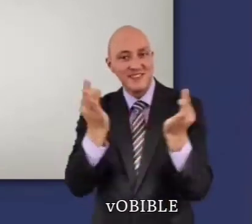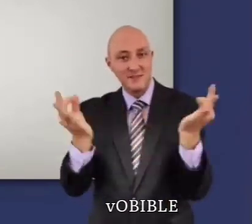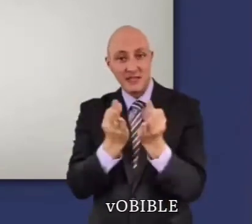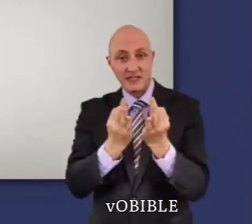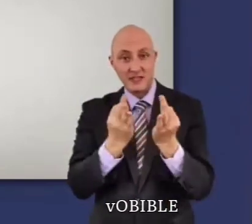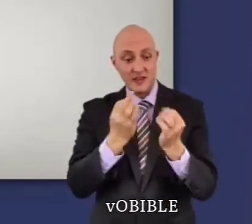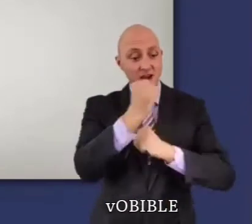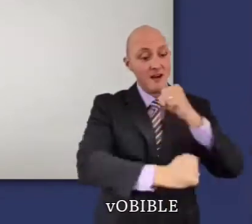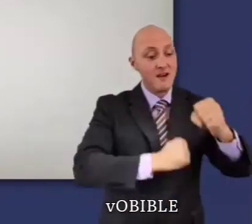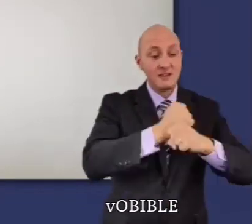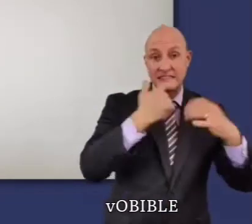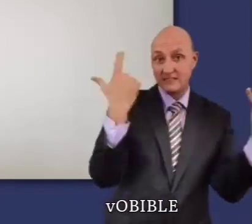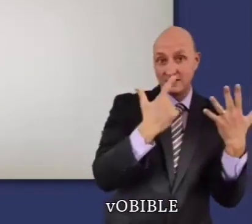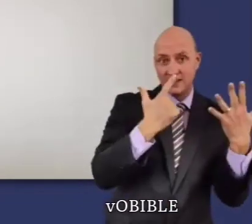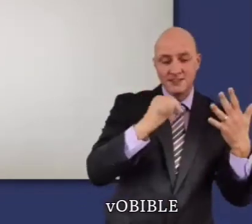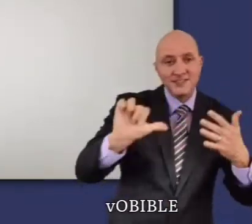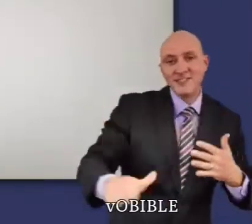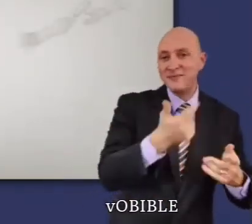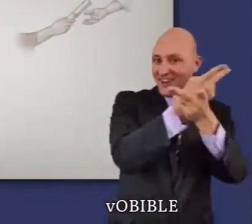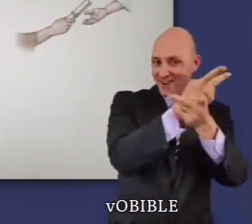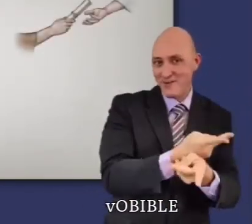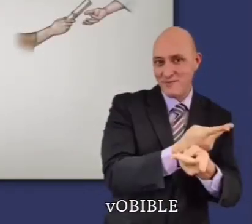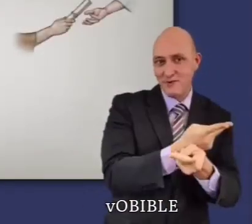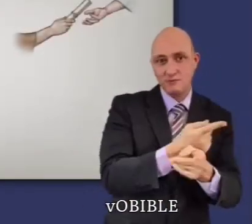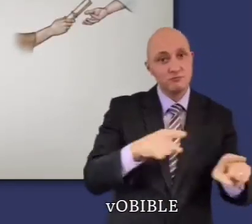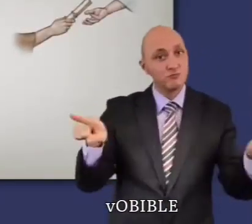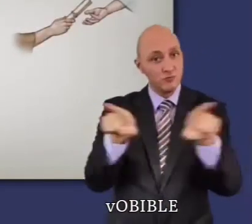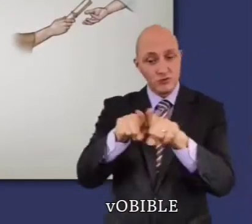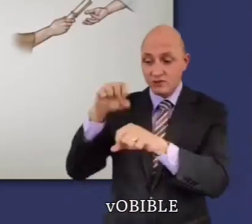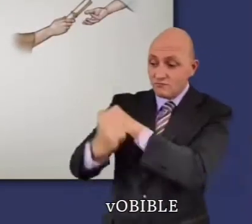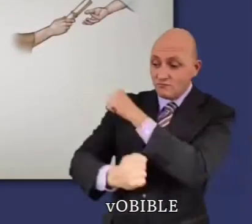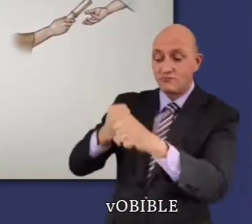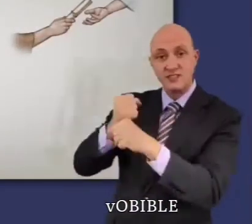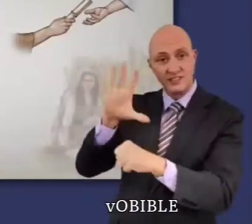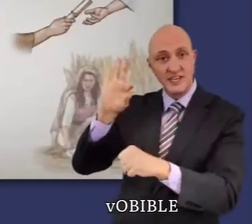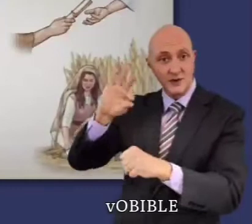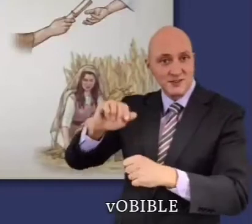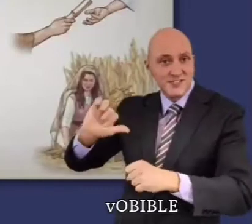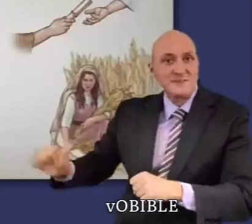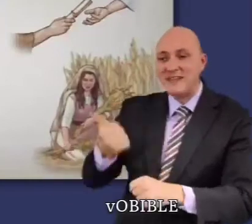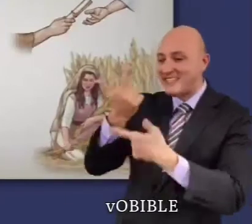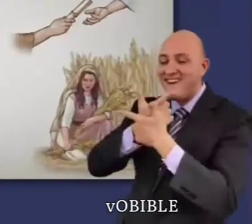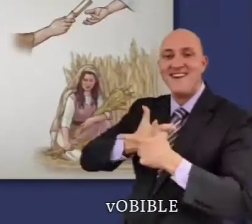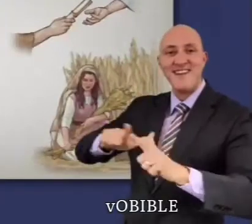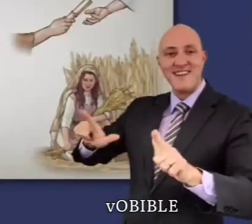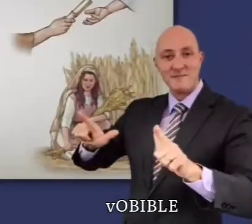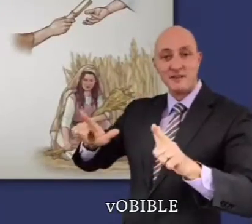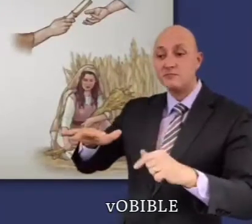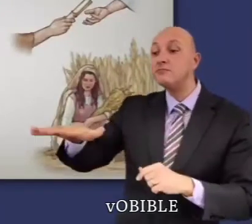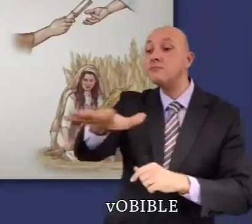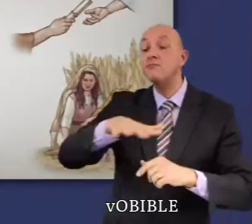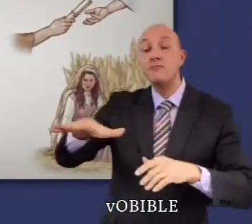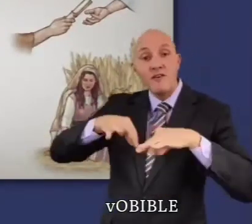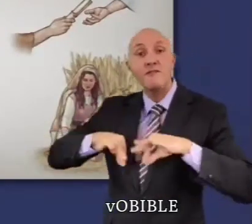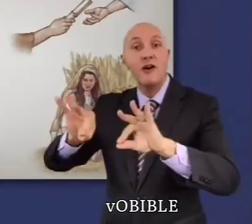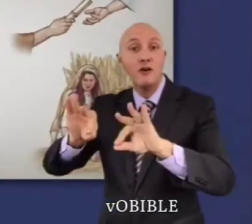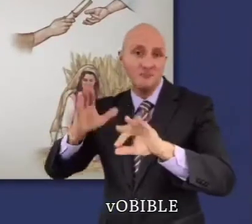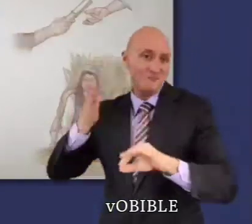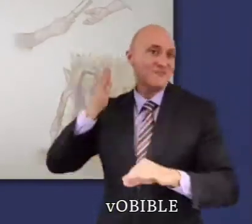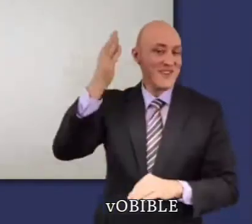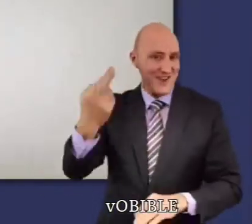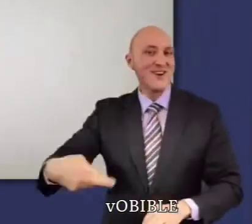raconte que sur l'ordre de Jéhovah, un homme qui avait maudit ce nom a été lapidé. Le chapitre 25 contient